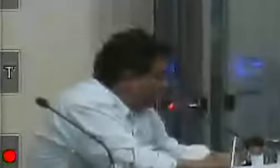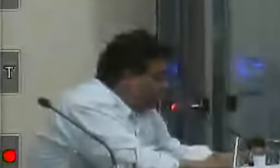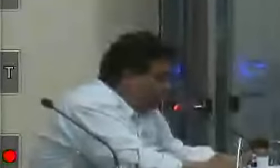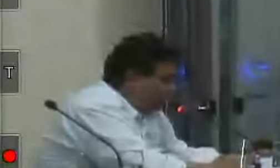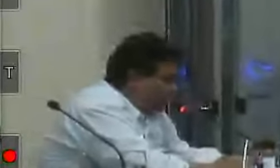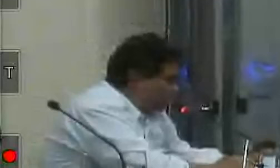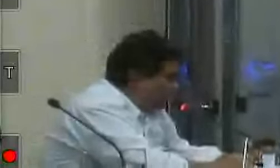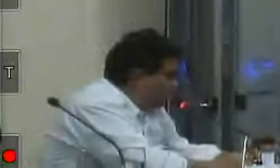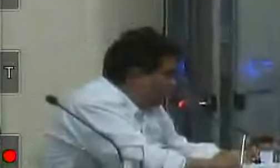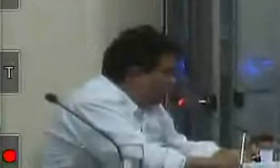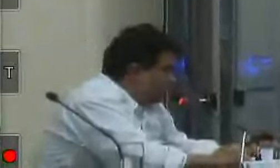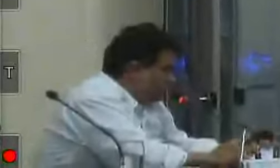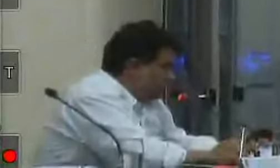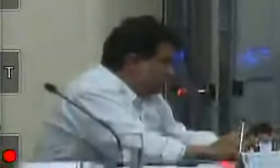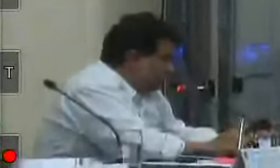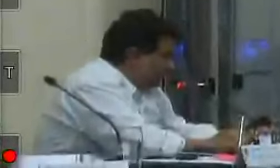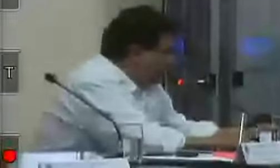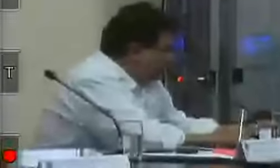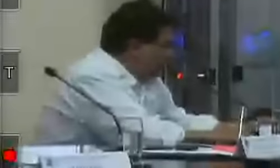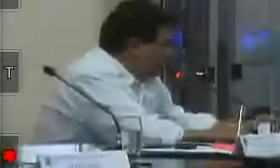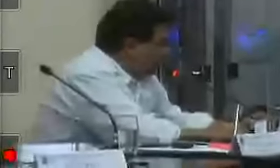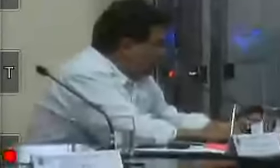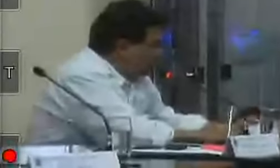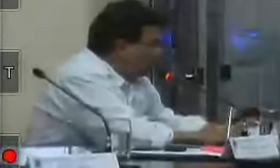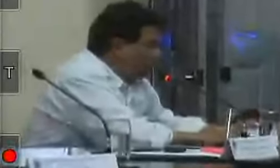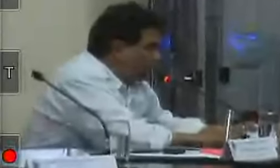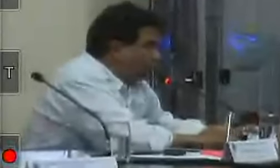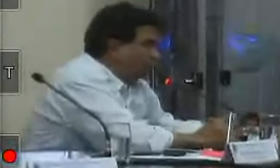A senhora falou também sobre compra de material